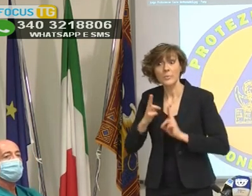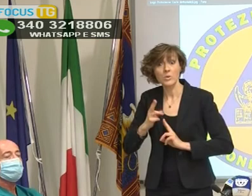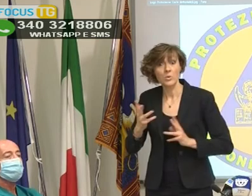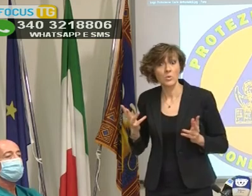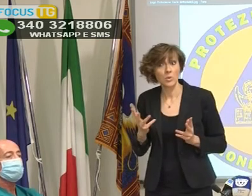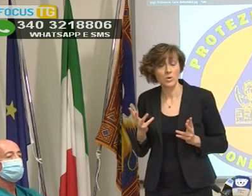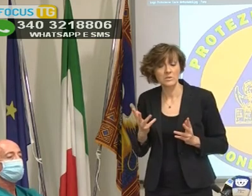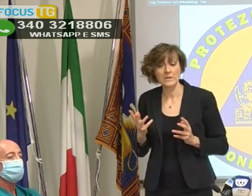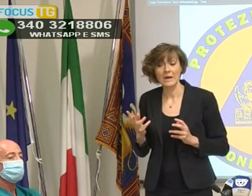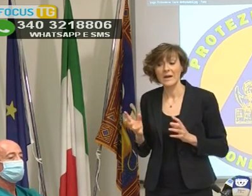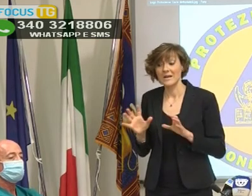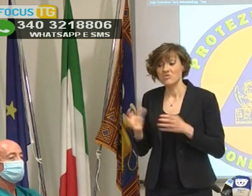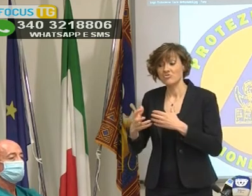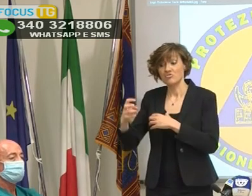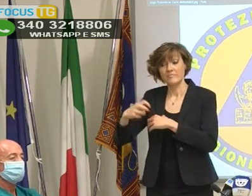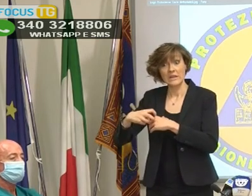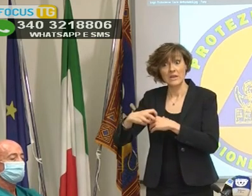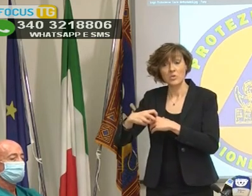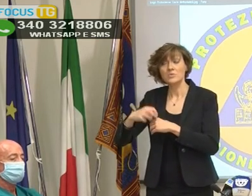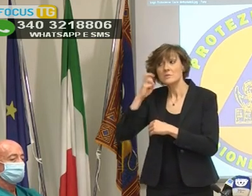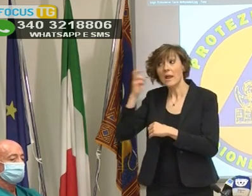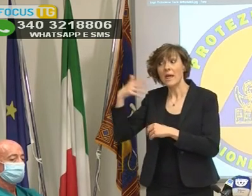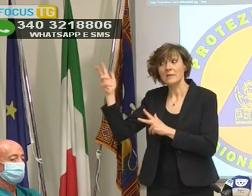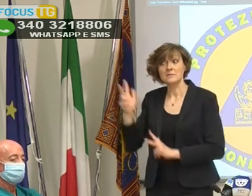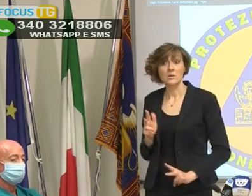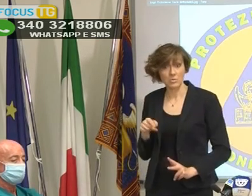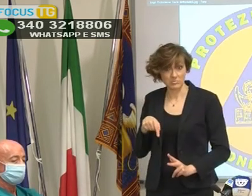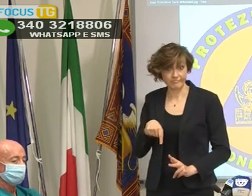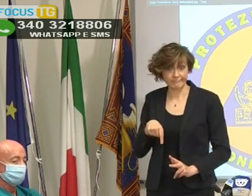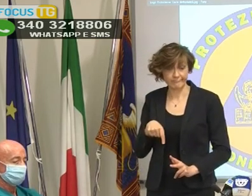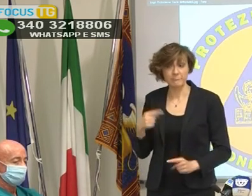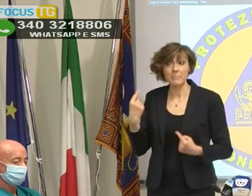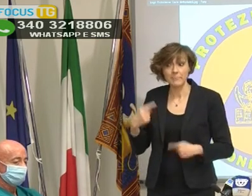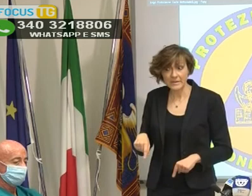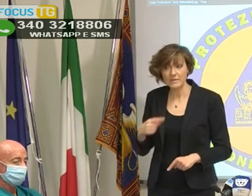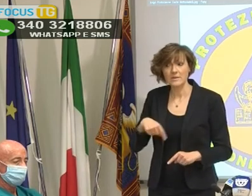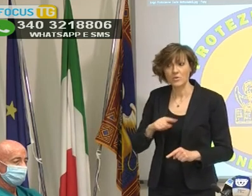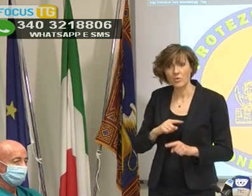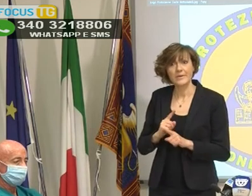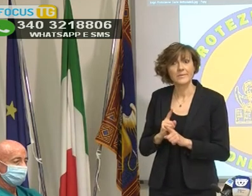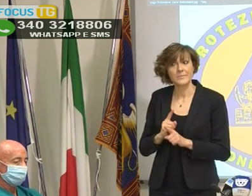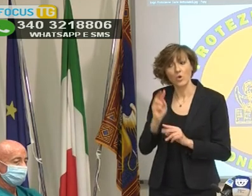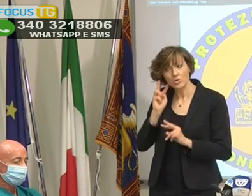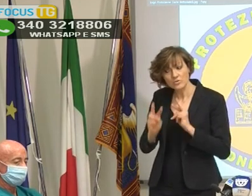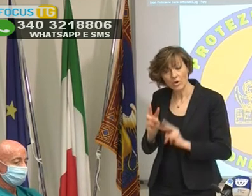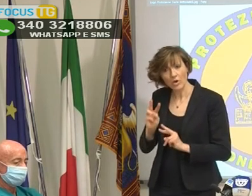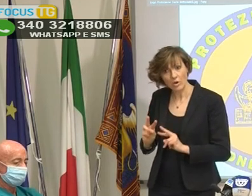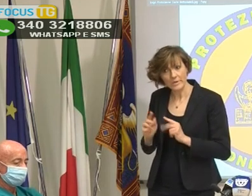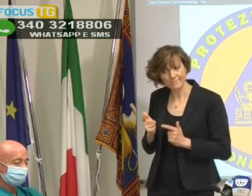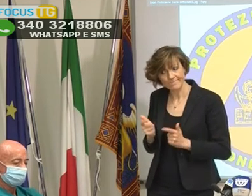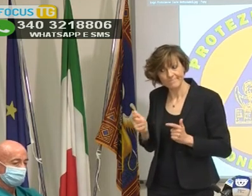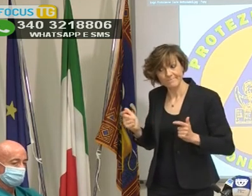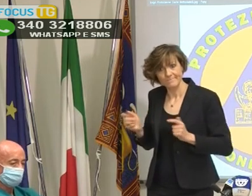ceppi di virus portati da fuori, per i quali abbiamo intensificato i controlli.